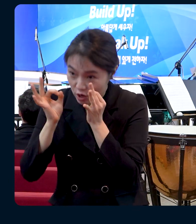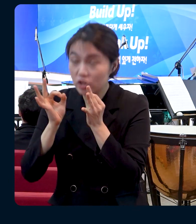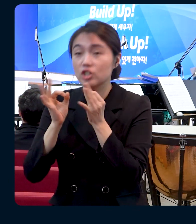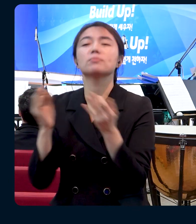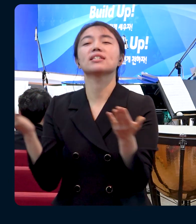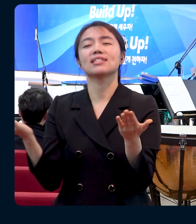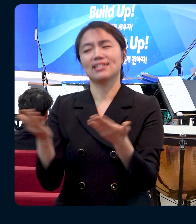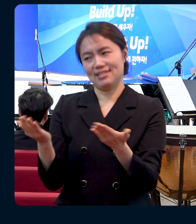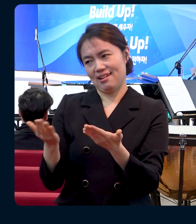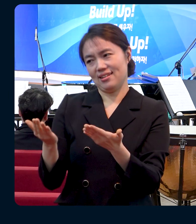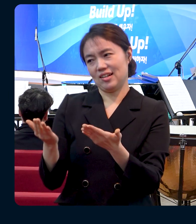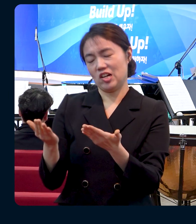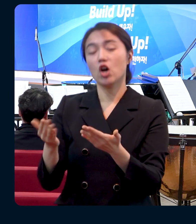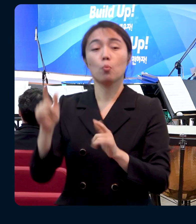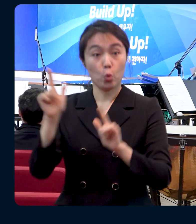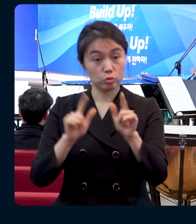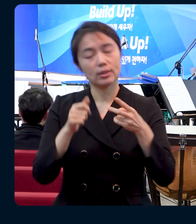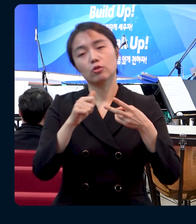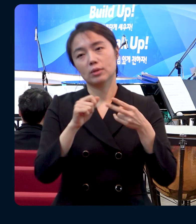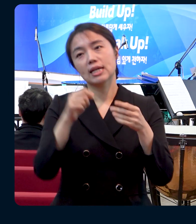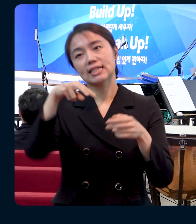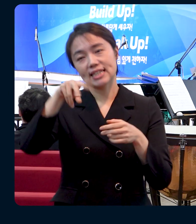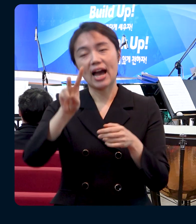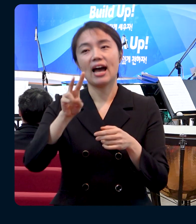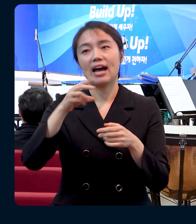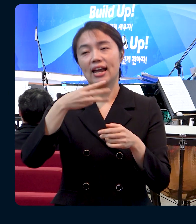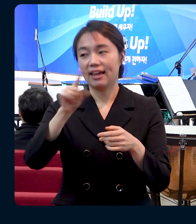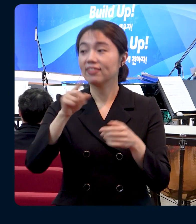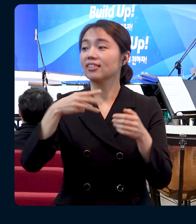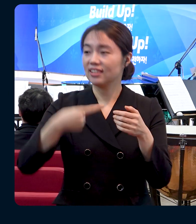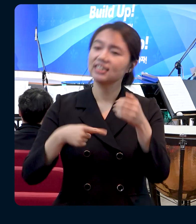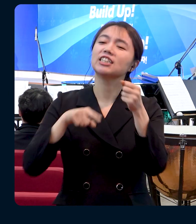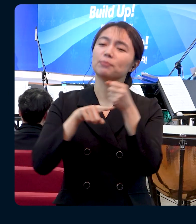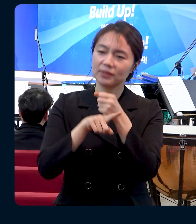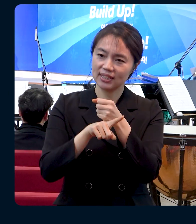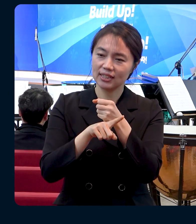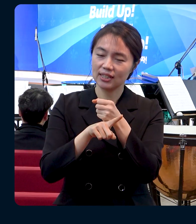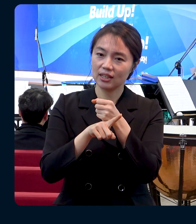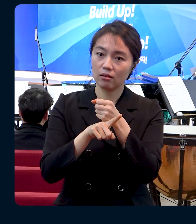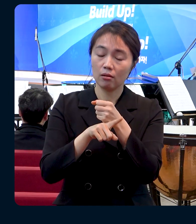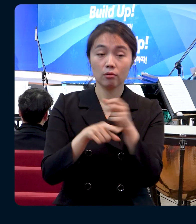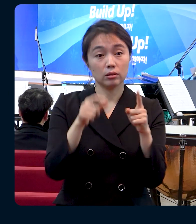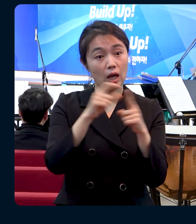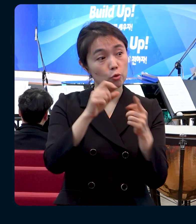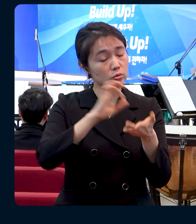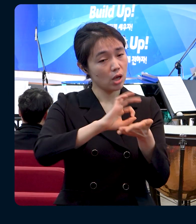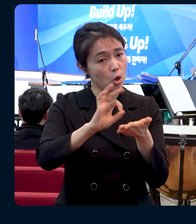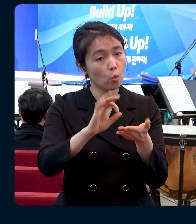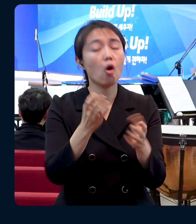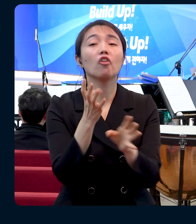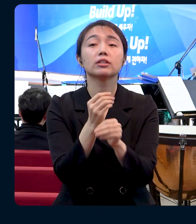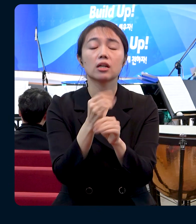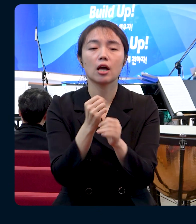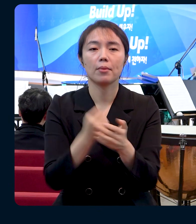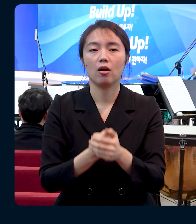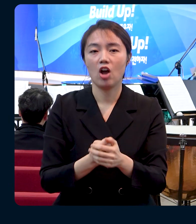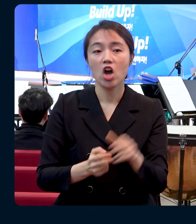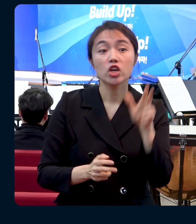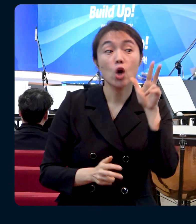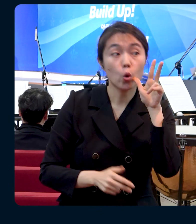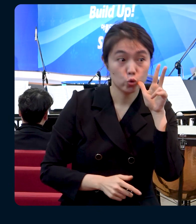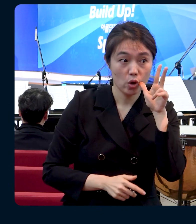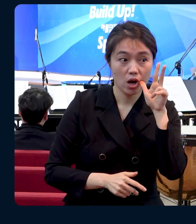다해서, 주인을 위해서 마음을 다해서 일하는 것. 그래서 이게 어디 쓰였냐면요, 여호수아가